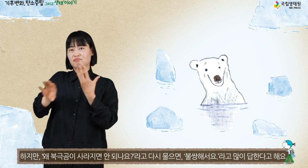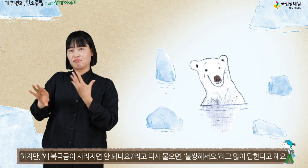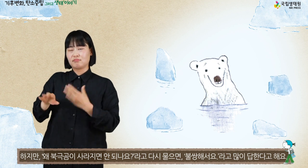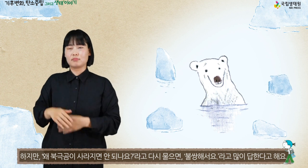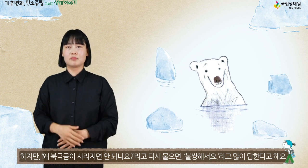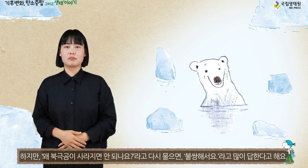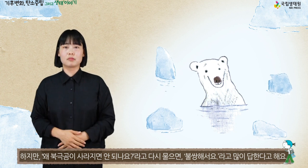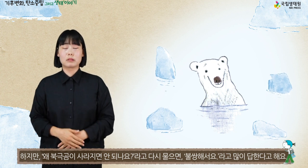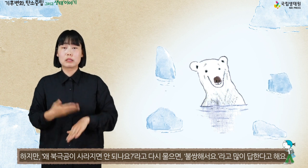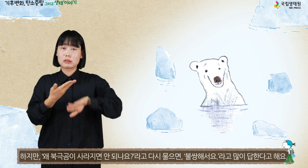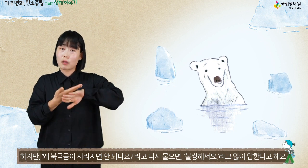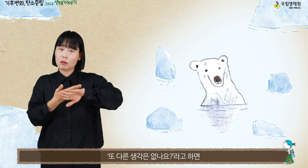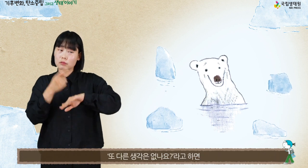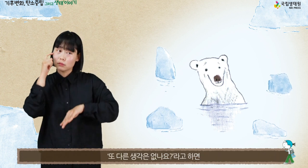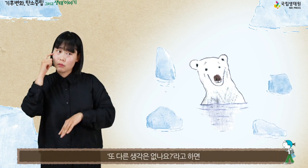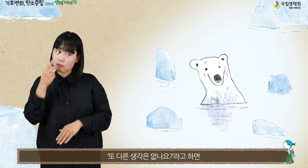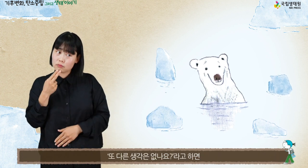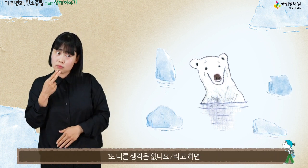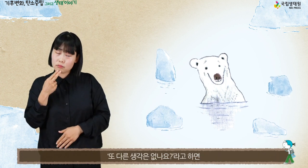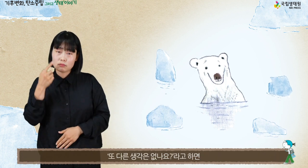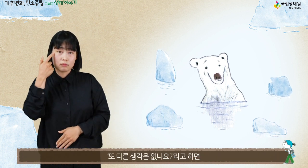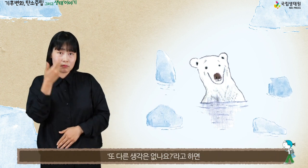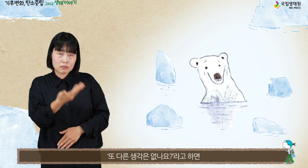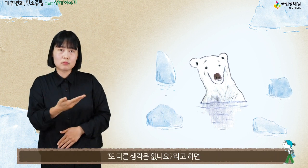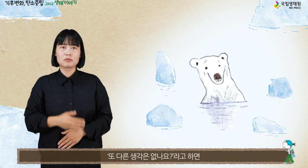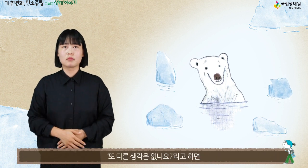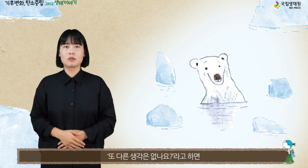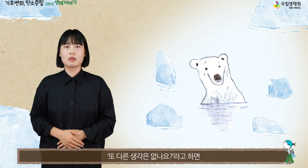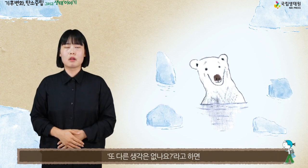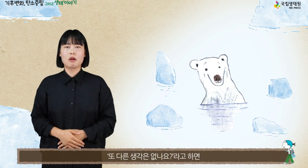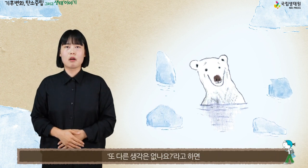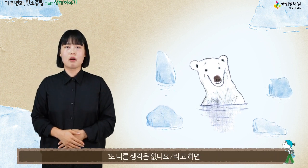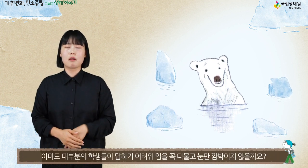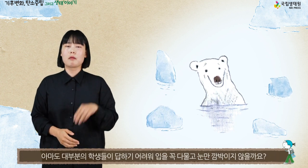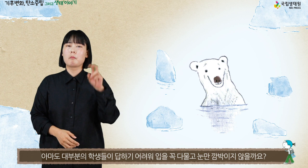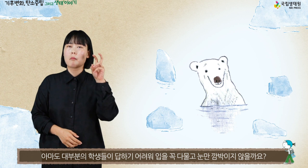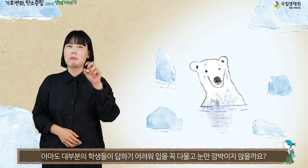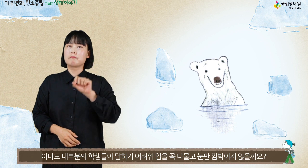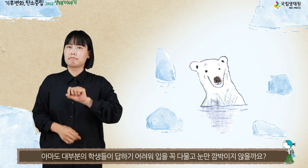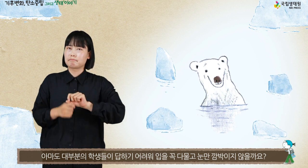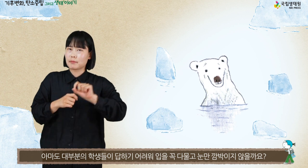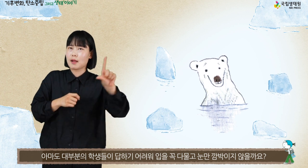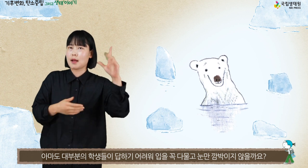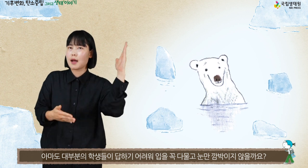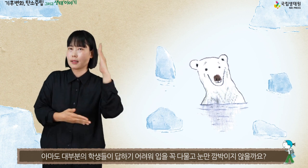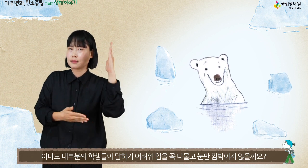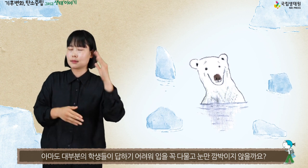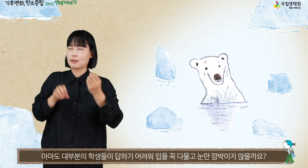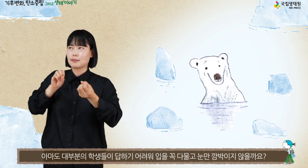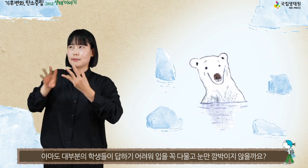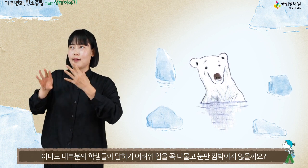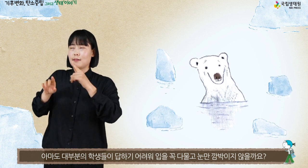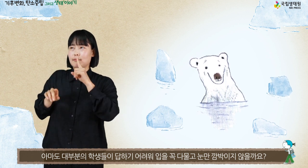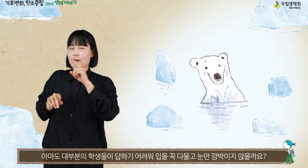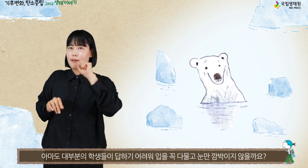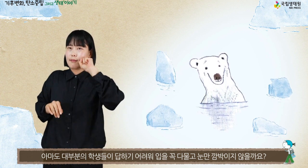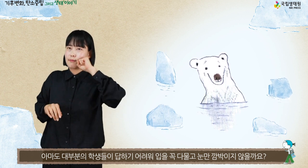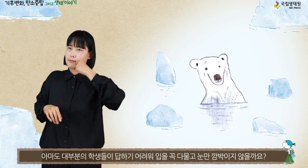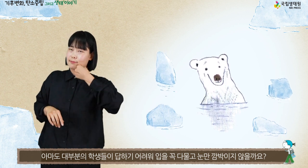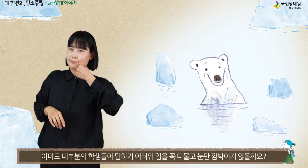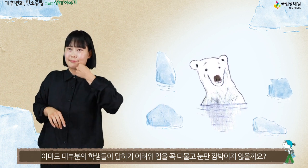많이 답한다고 해요. 또 다른 생각은 없나요? 라고 하면 아마도 대부분의 학생들이 답하기